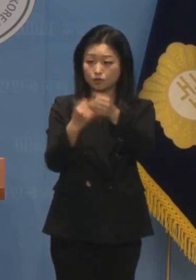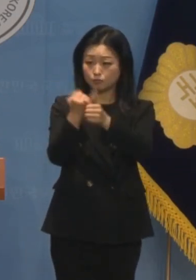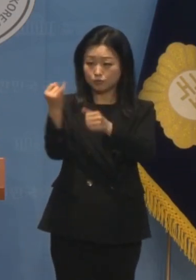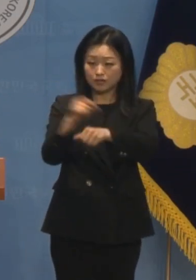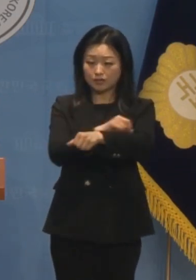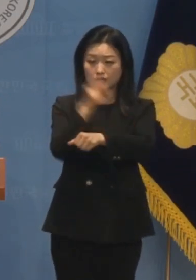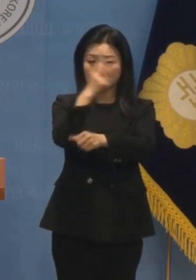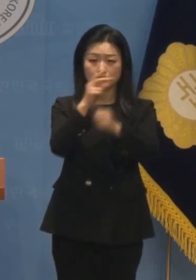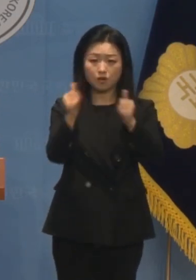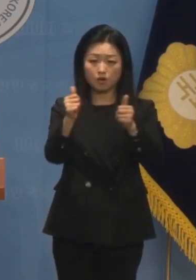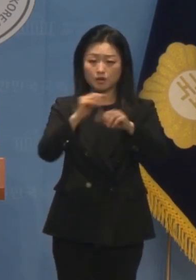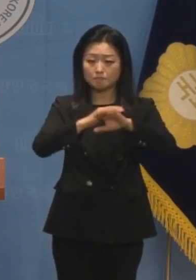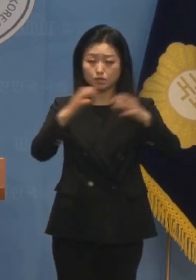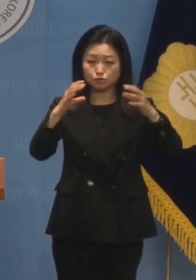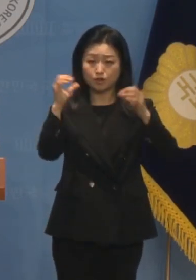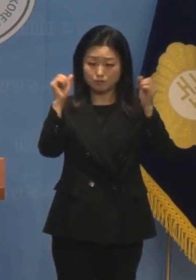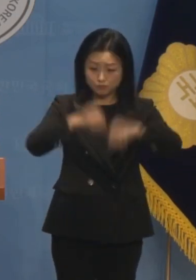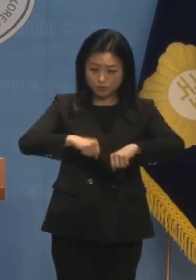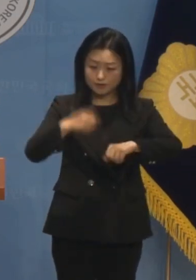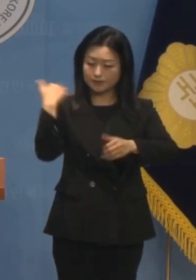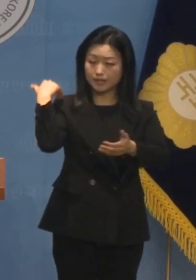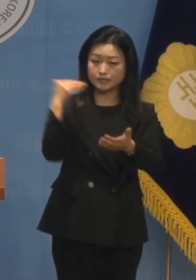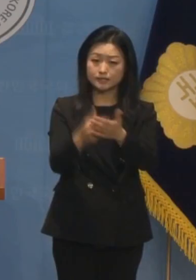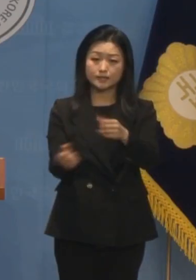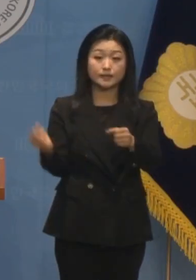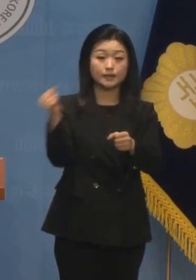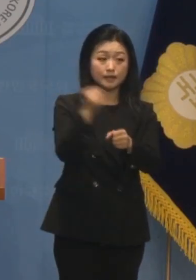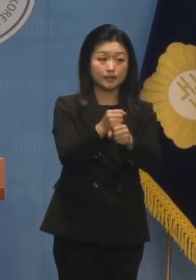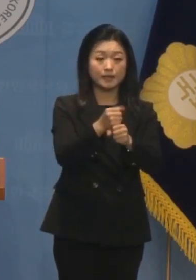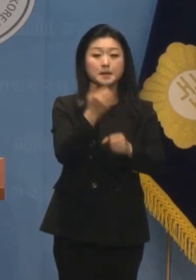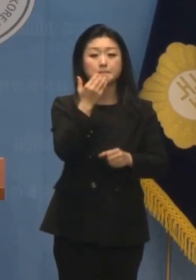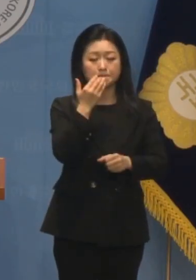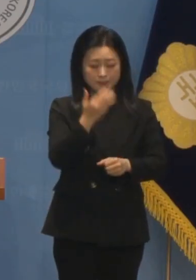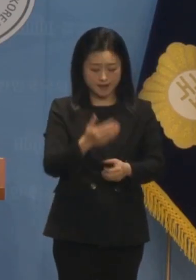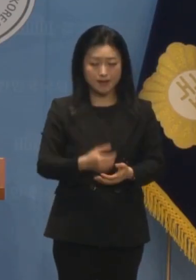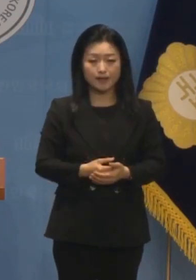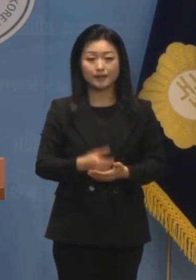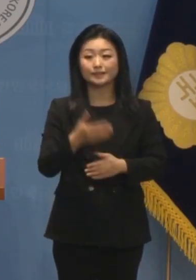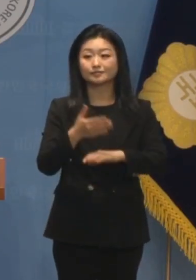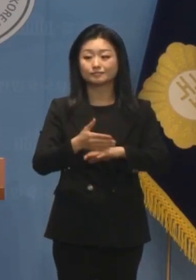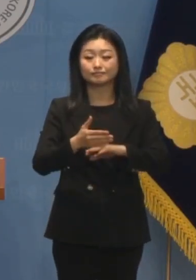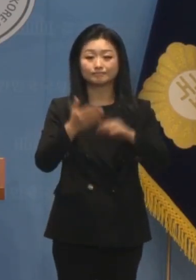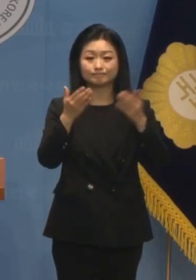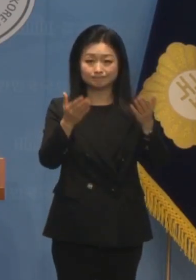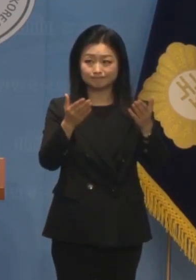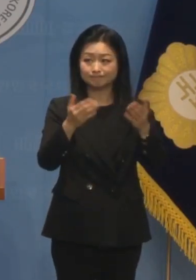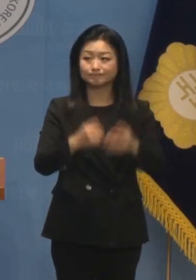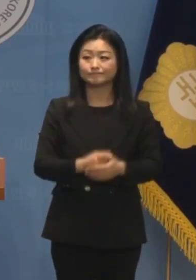특검으로 무너진 민주주의를 반드시 바로 세우겠습니다. 감사합니다.